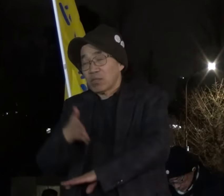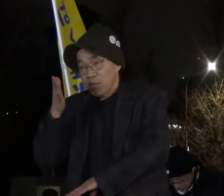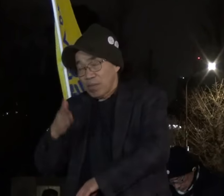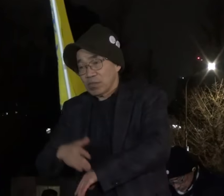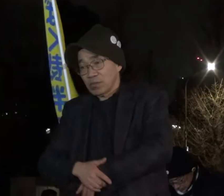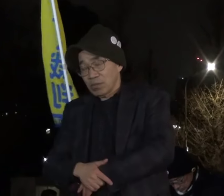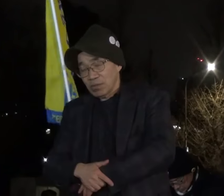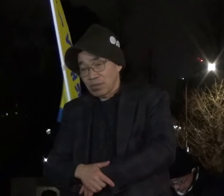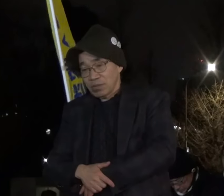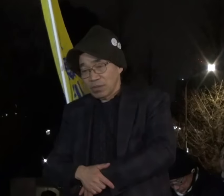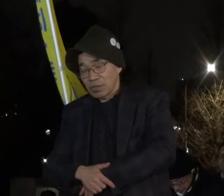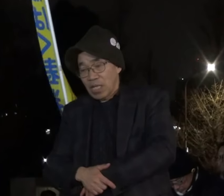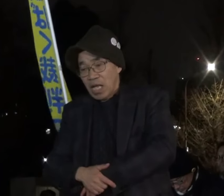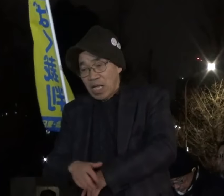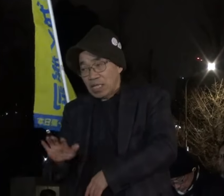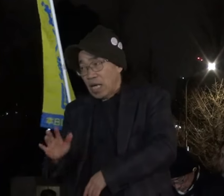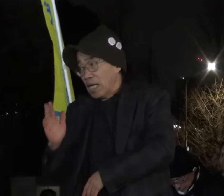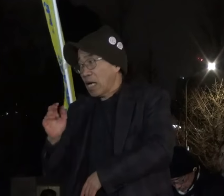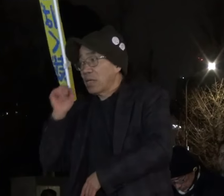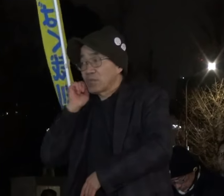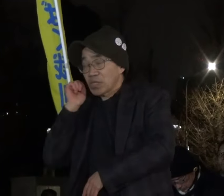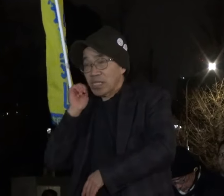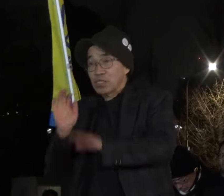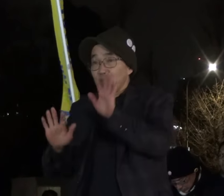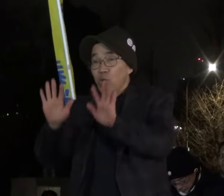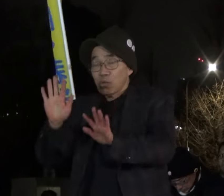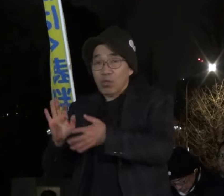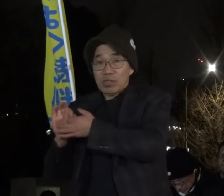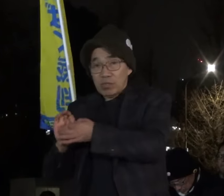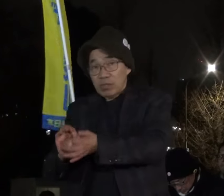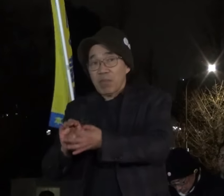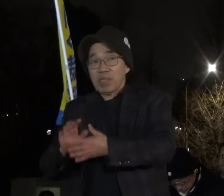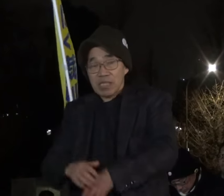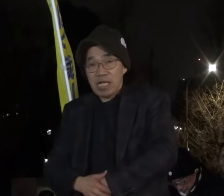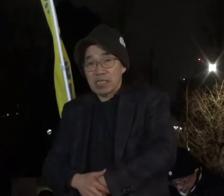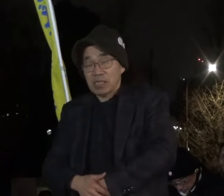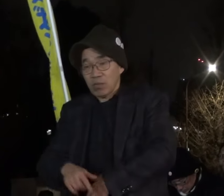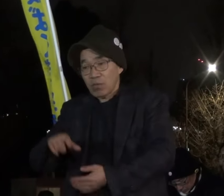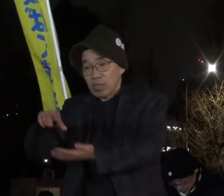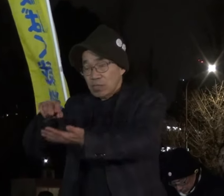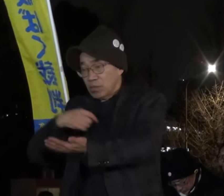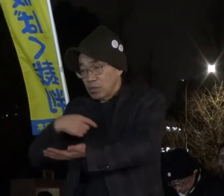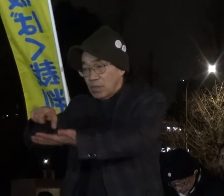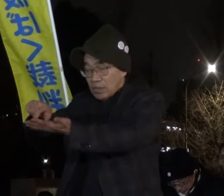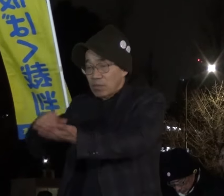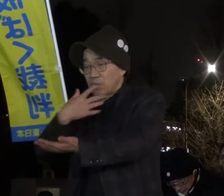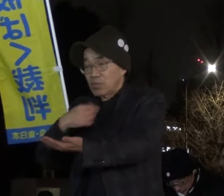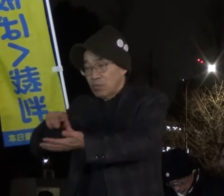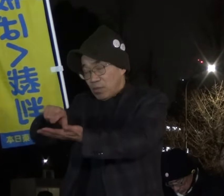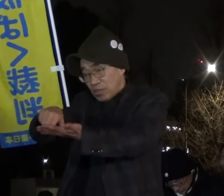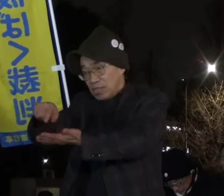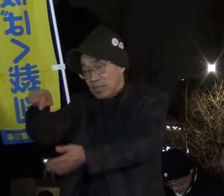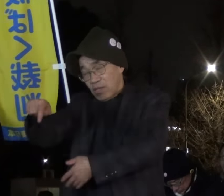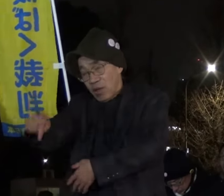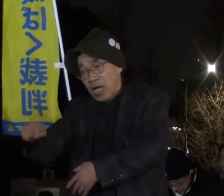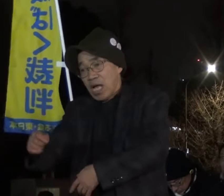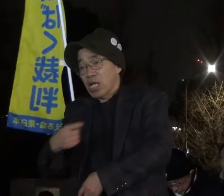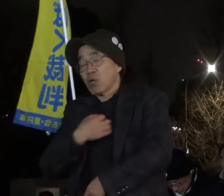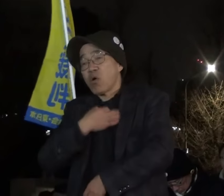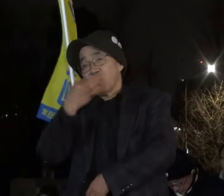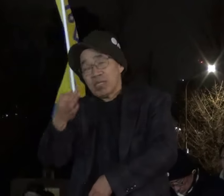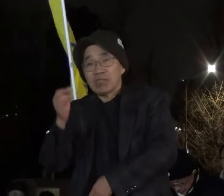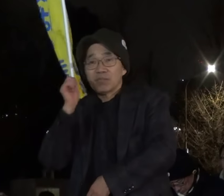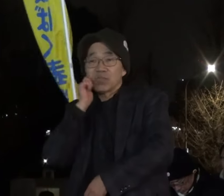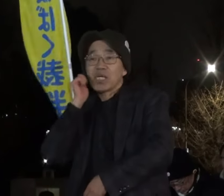なかなか難しい状況がずっと続いていますけれども地元では声を上げることがなかなか難しい状況になっています